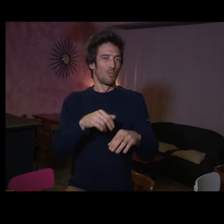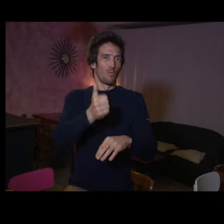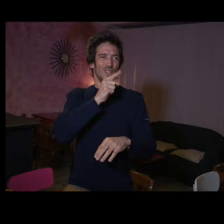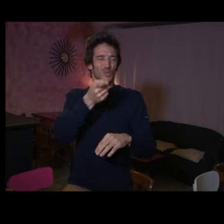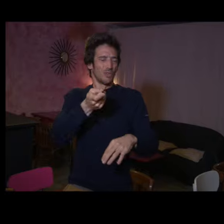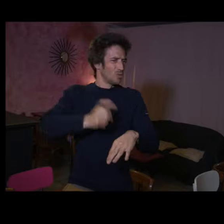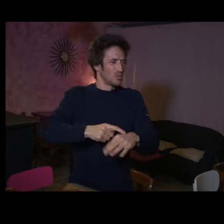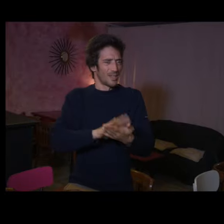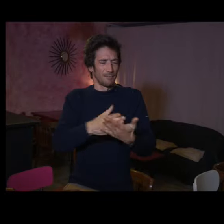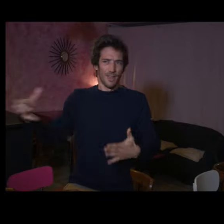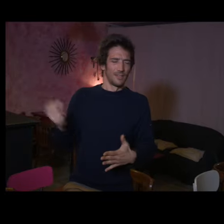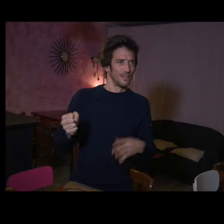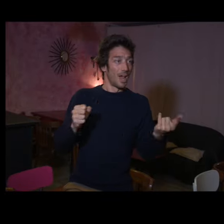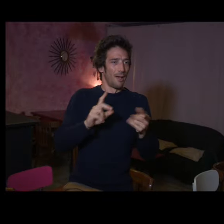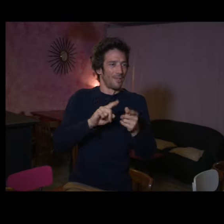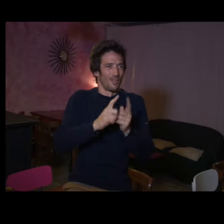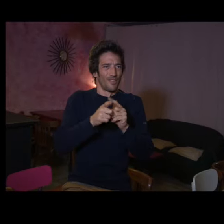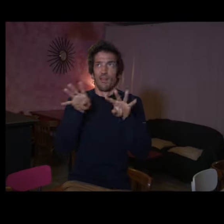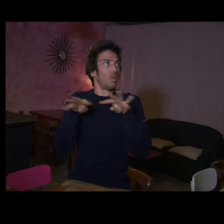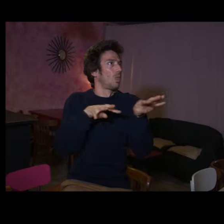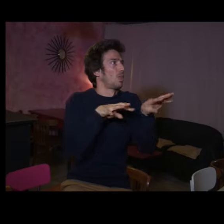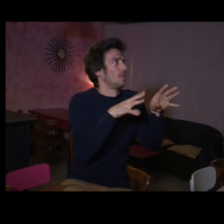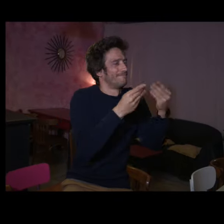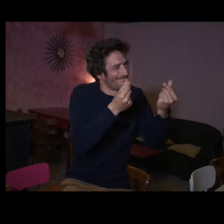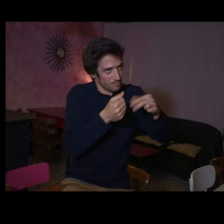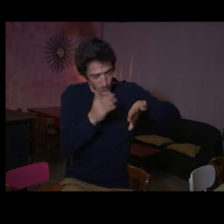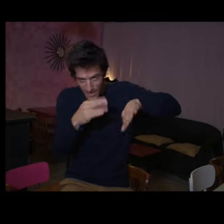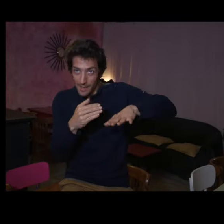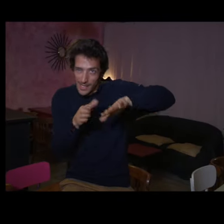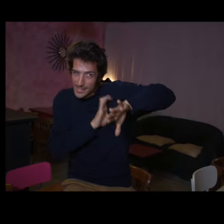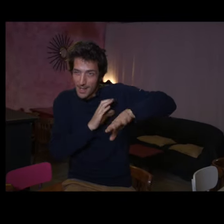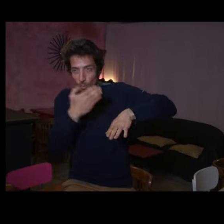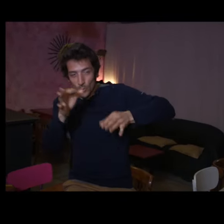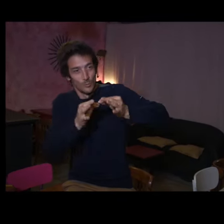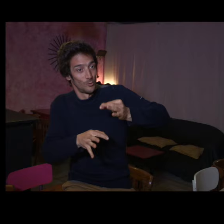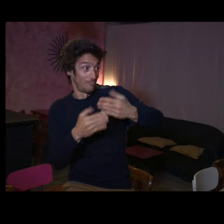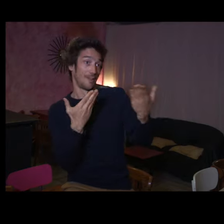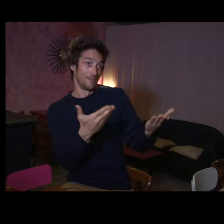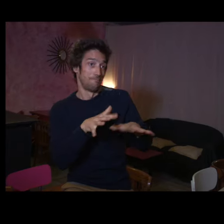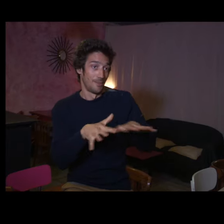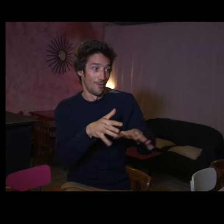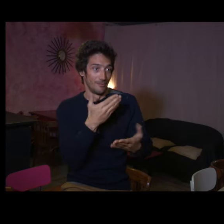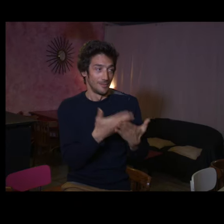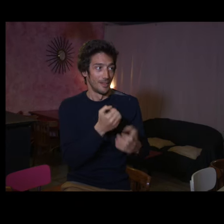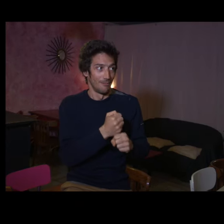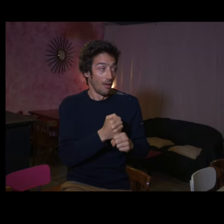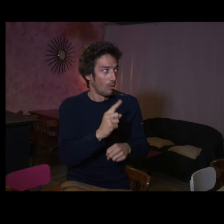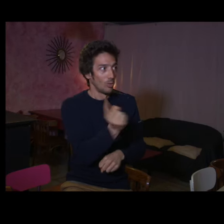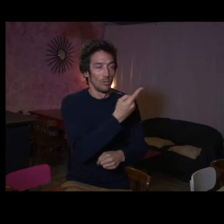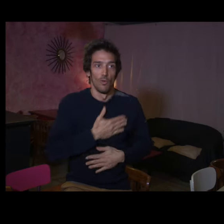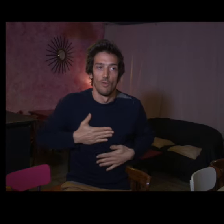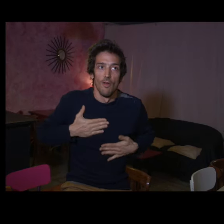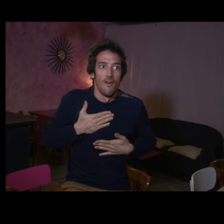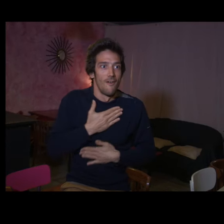d'éviter de prendre un interprète tout de suite pour que les gens essaient de se concentrer sur comment travailler ensemble et sur un média commun qui